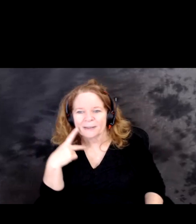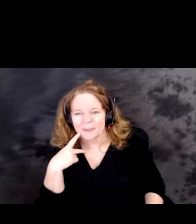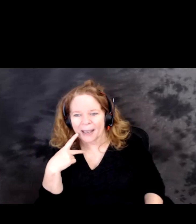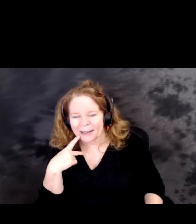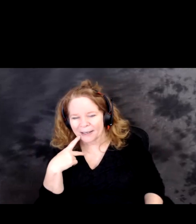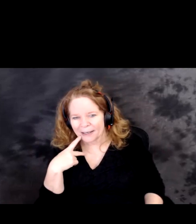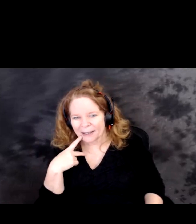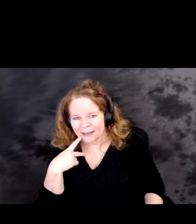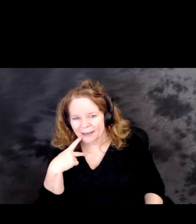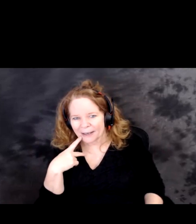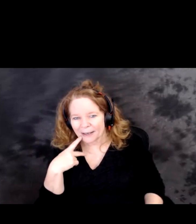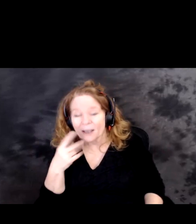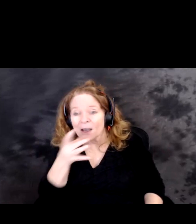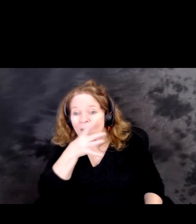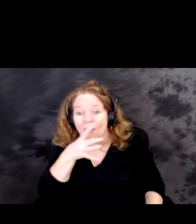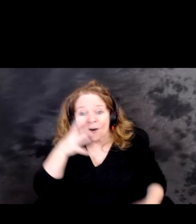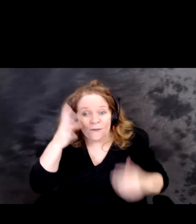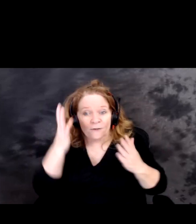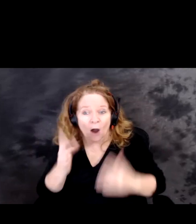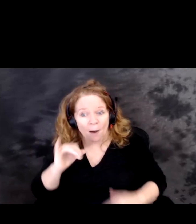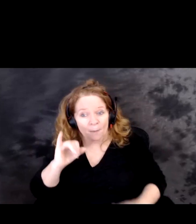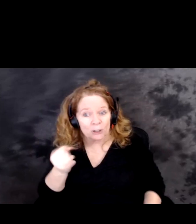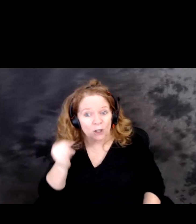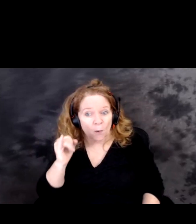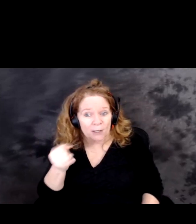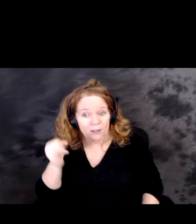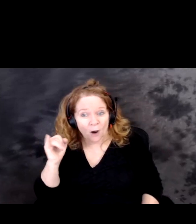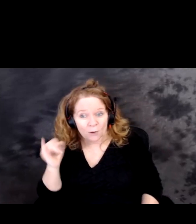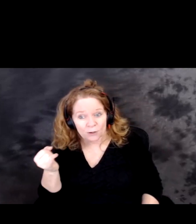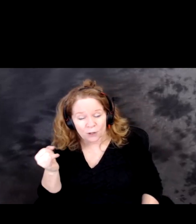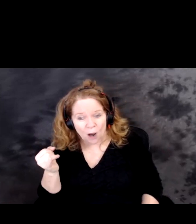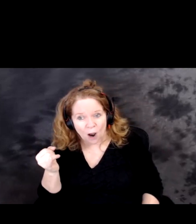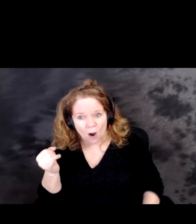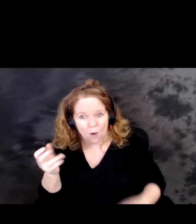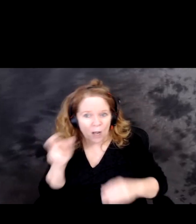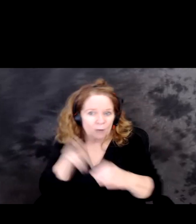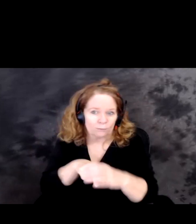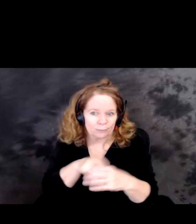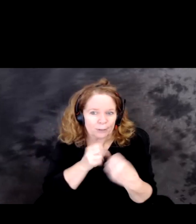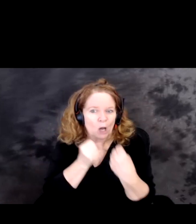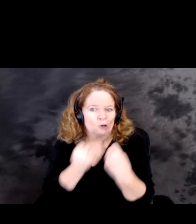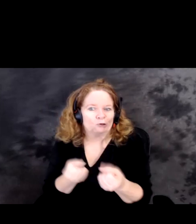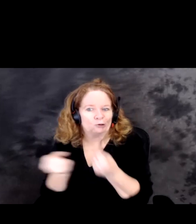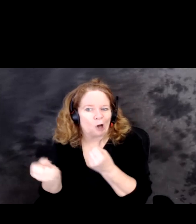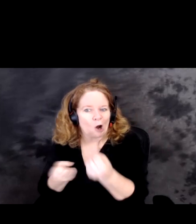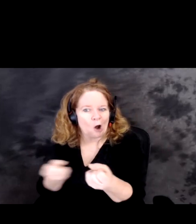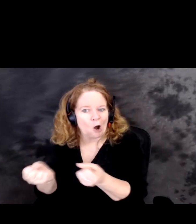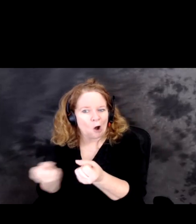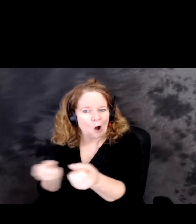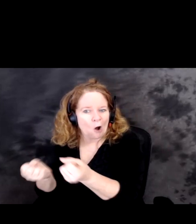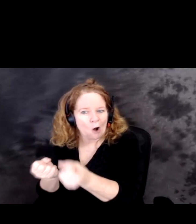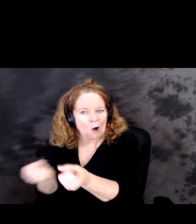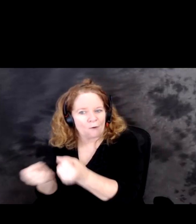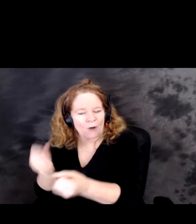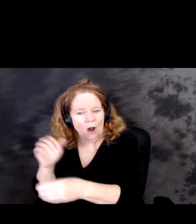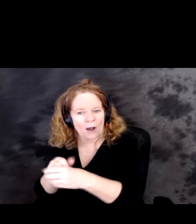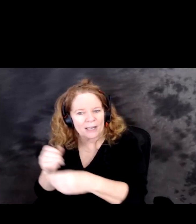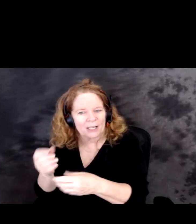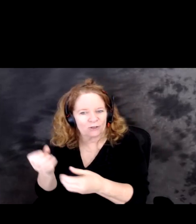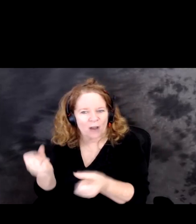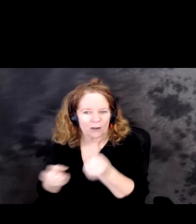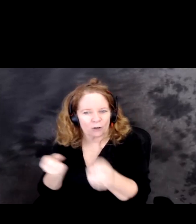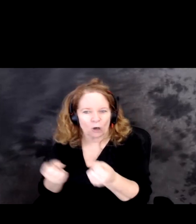princesa Peggy mientras el granjero Joey Jojo la llevaba a casa en su